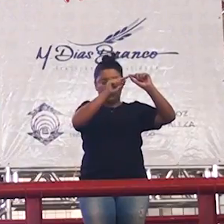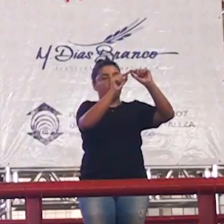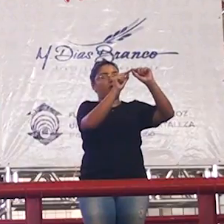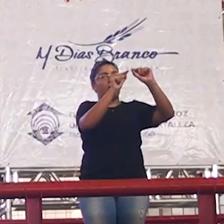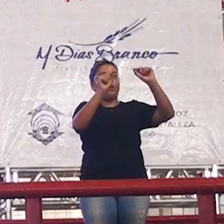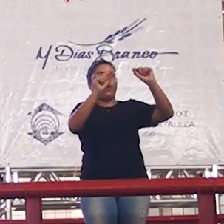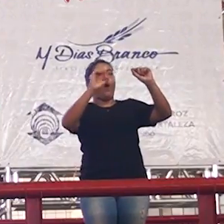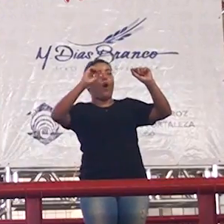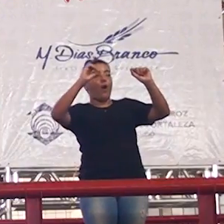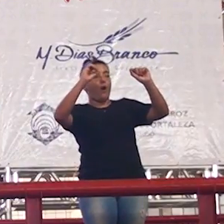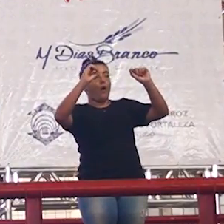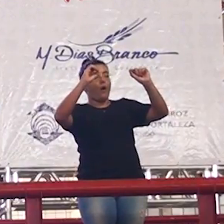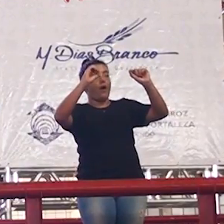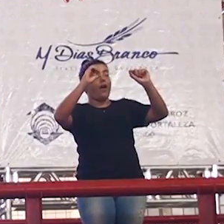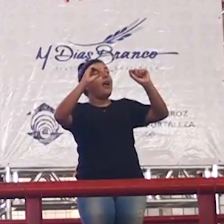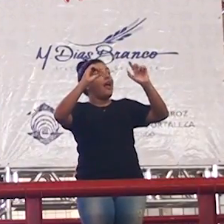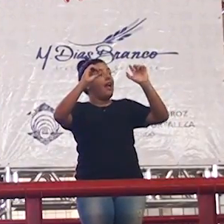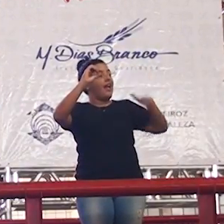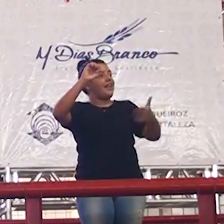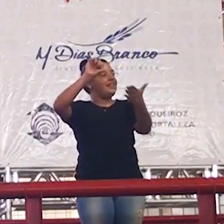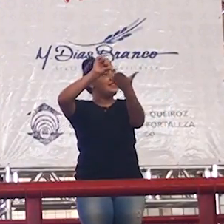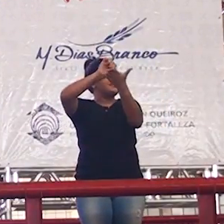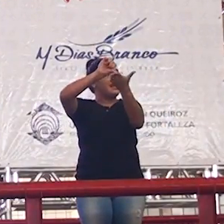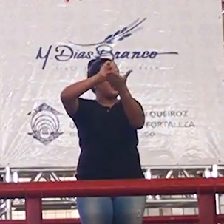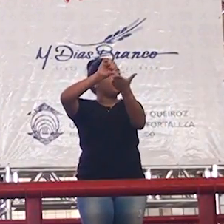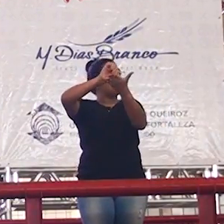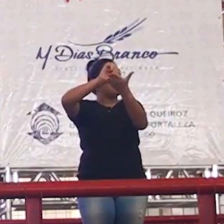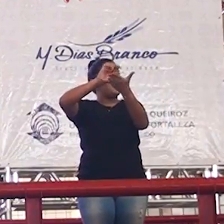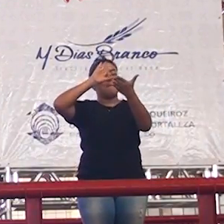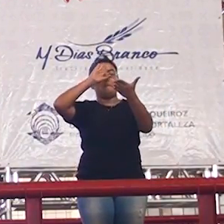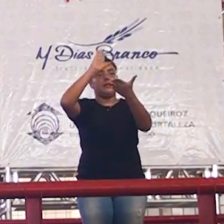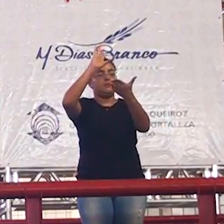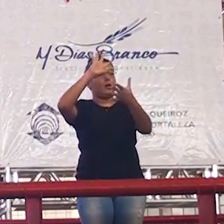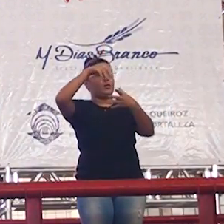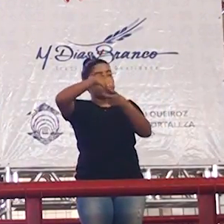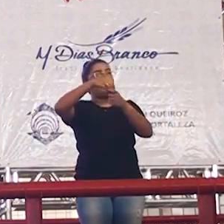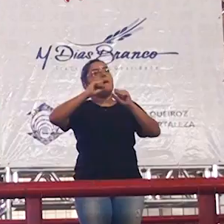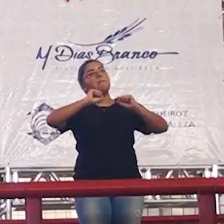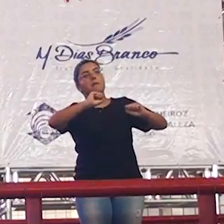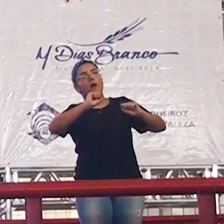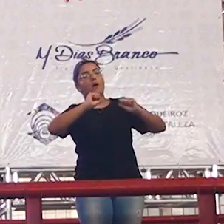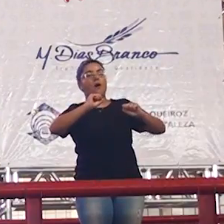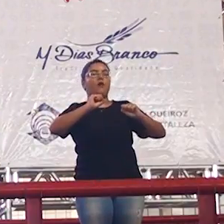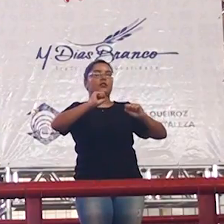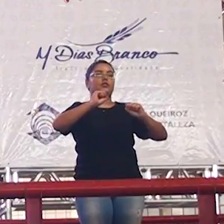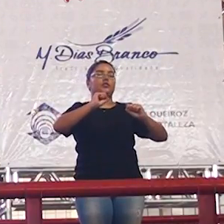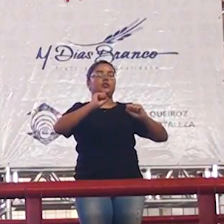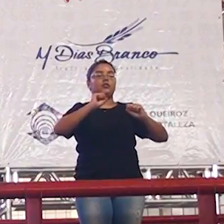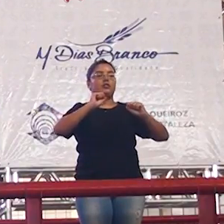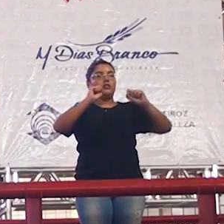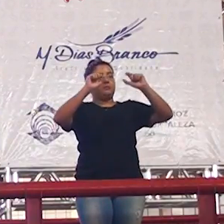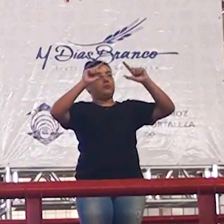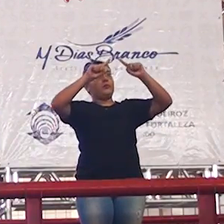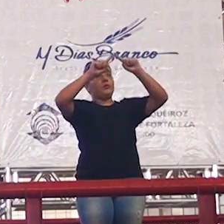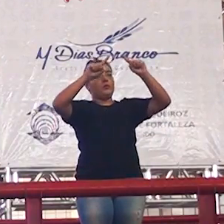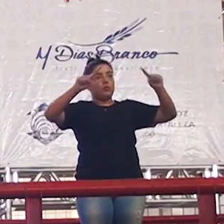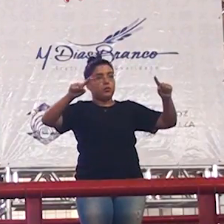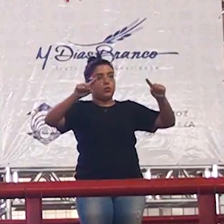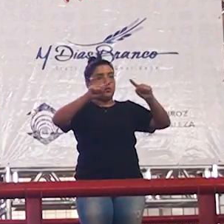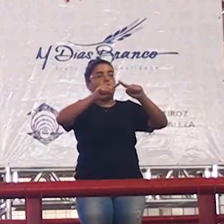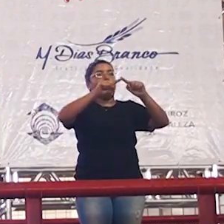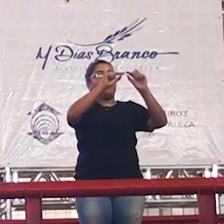é o centro da circunferência. Tanto faz se a circunferência está inscrita ou